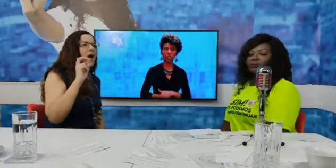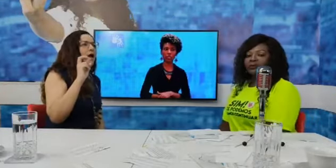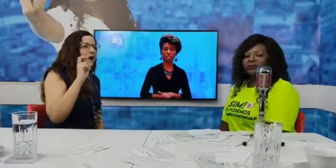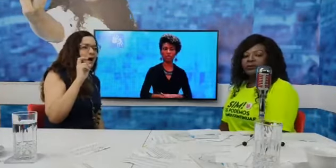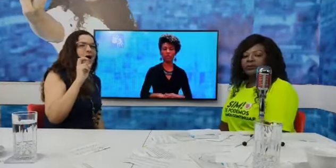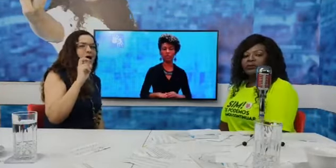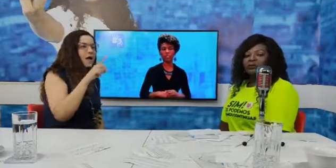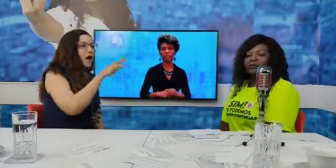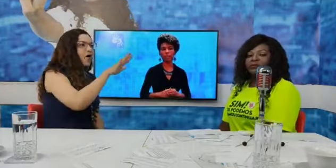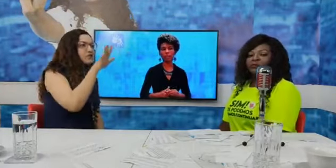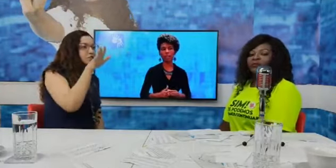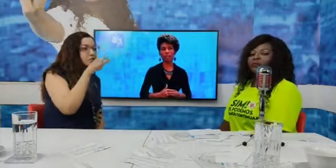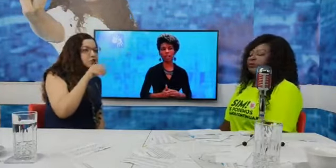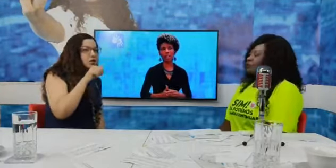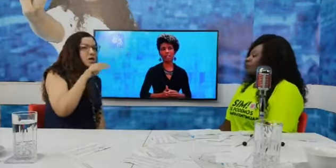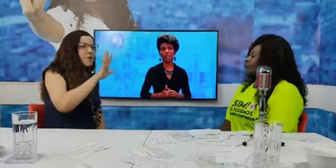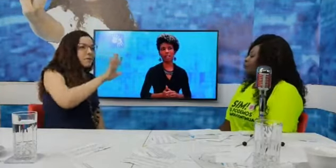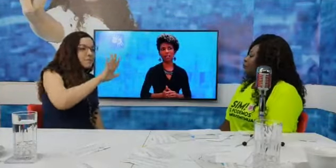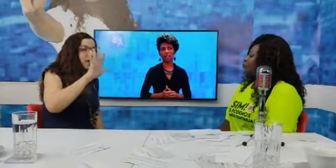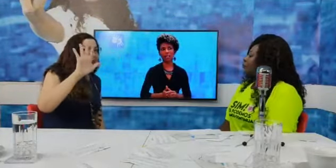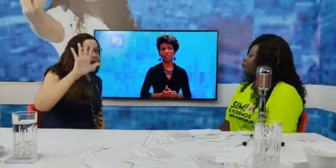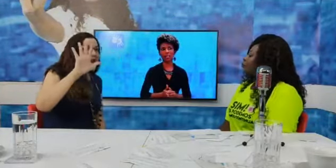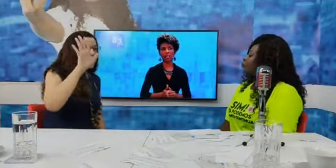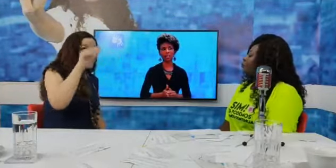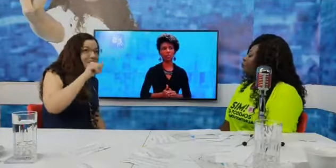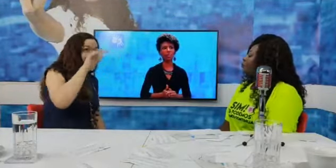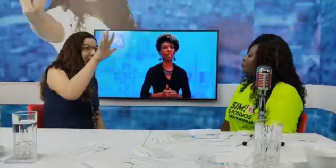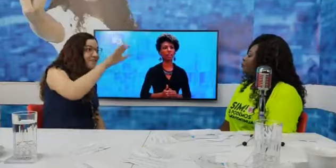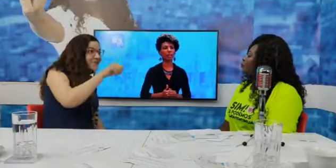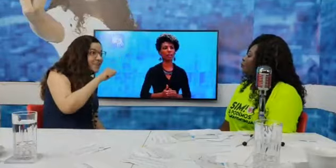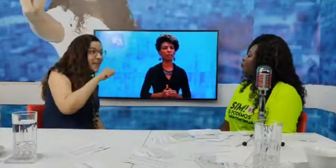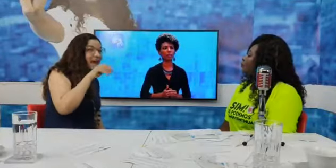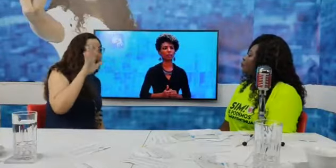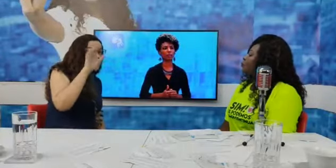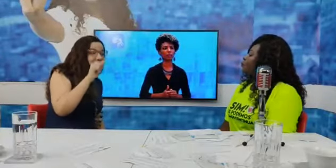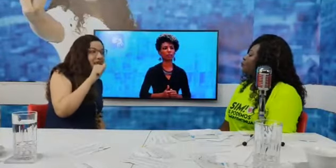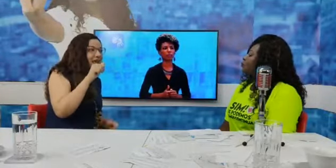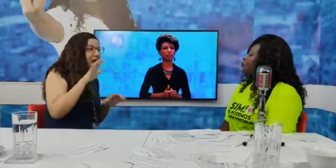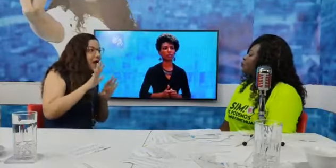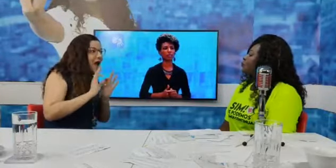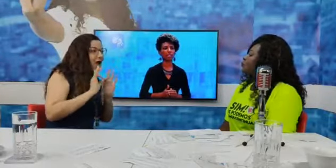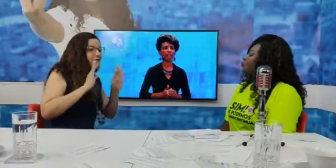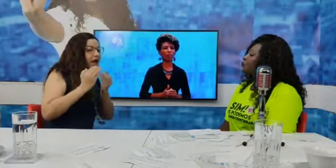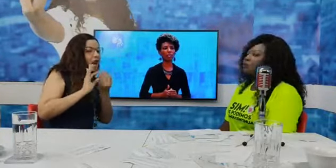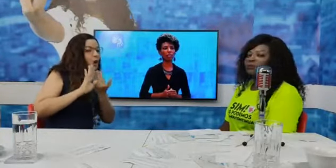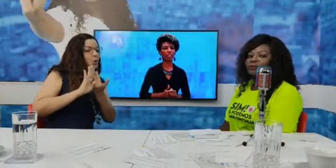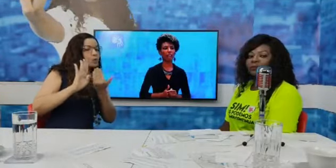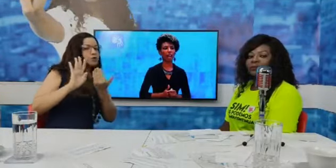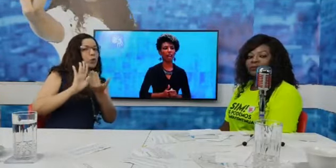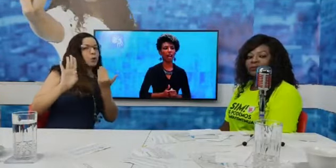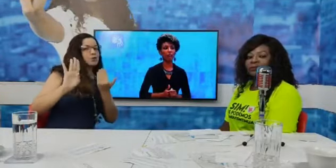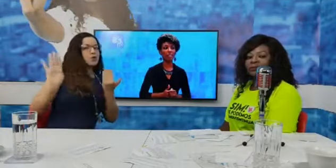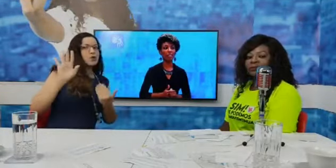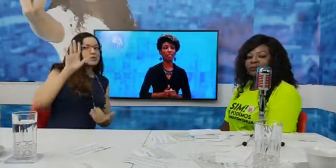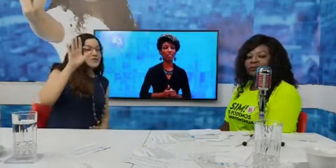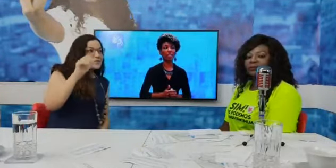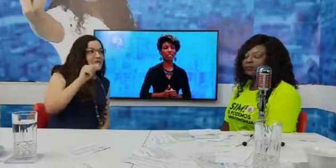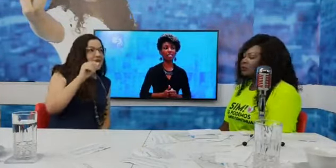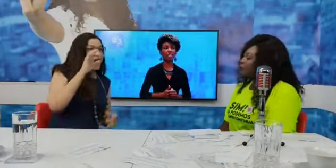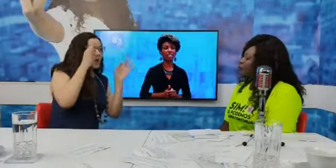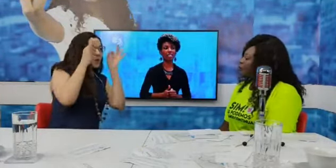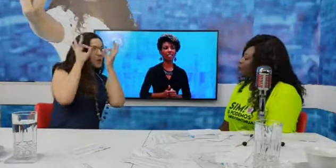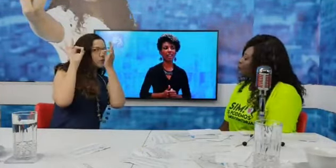não, porque ele não pode perceber essa comunicação. Vem cá, pode chamar, vem cá. Mas tem que